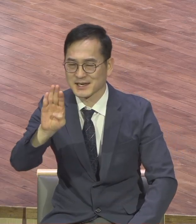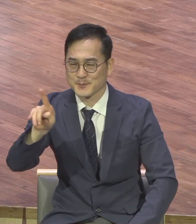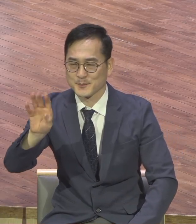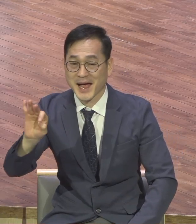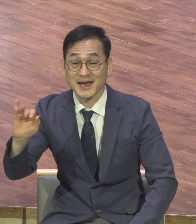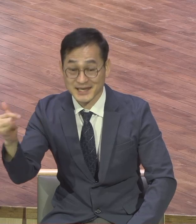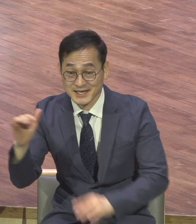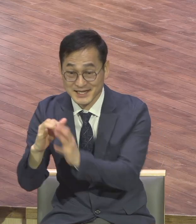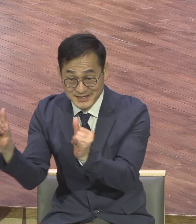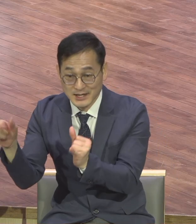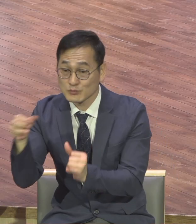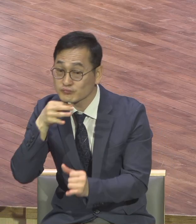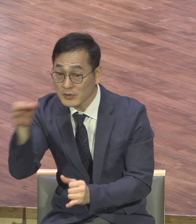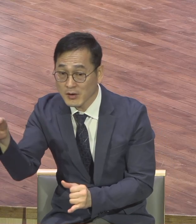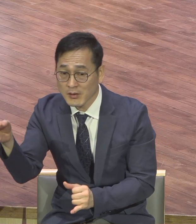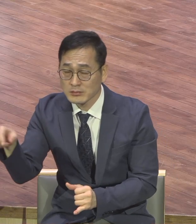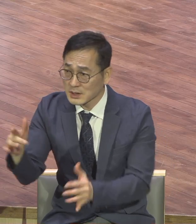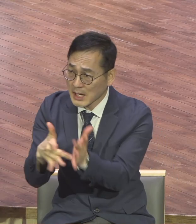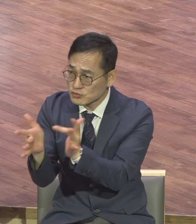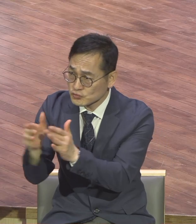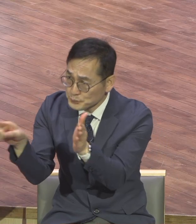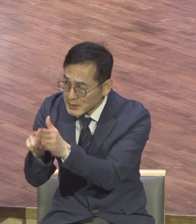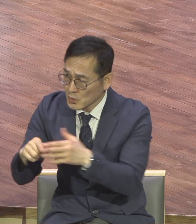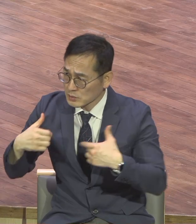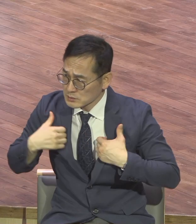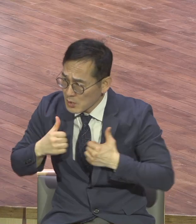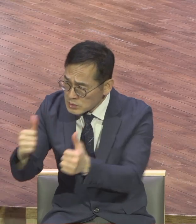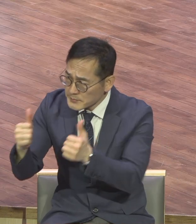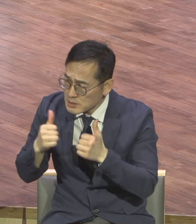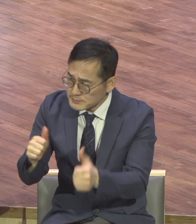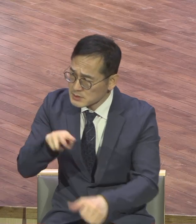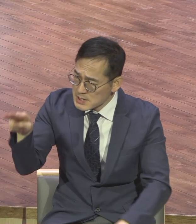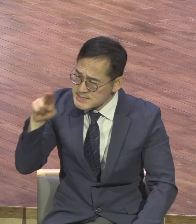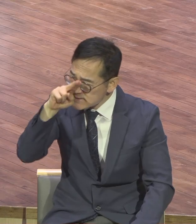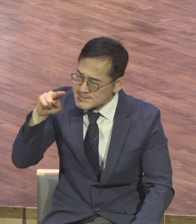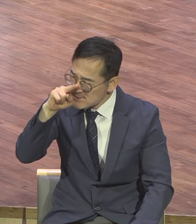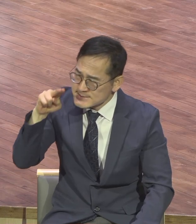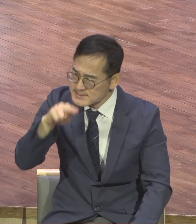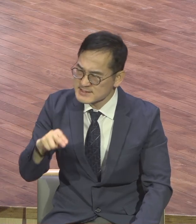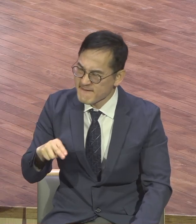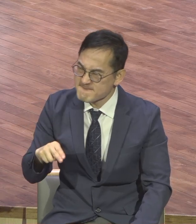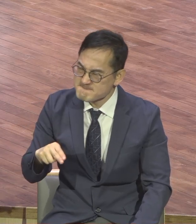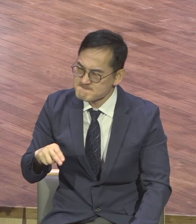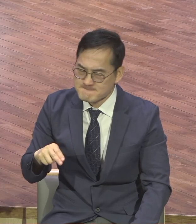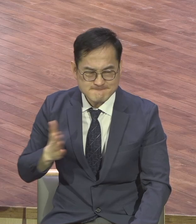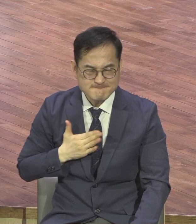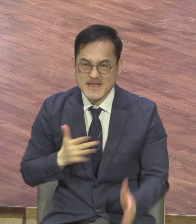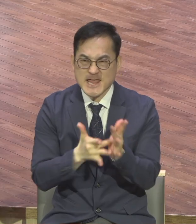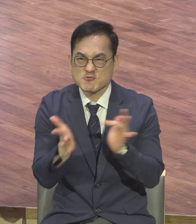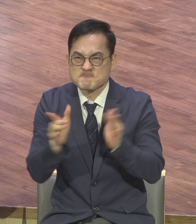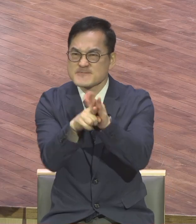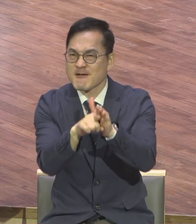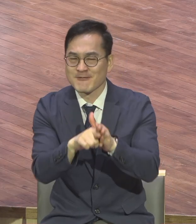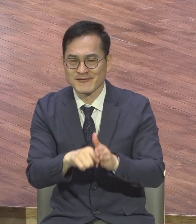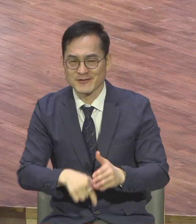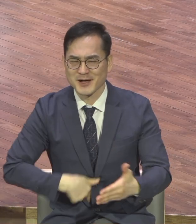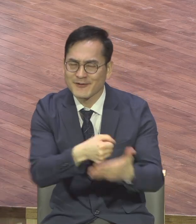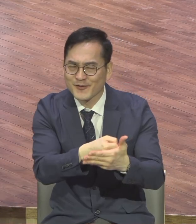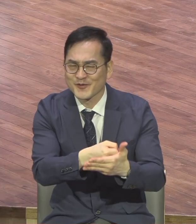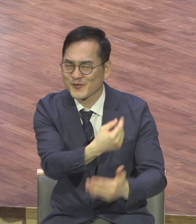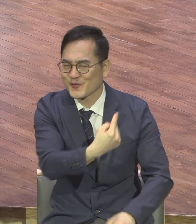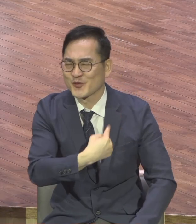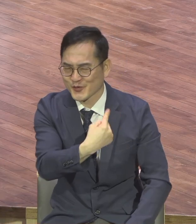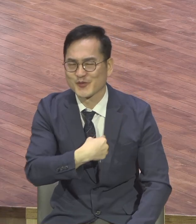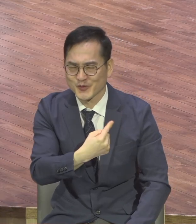저 축복을 받아서 세임 받는 게 식이 나게 만드는 자극을 주겠다. 그것이 하나님의 지혜요 섭리라는